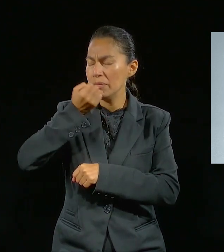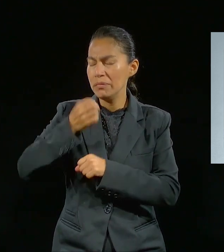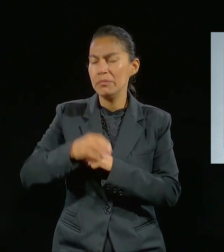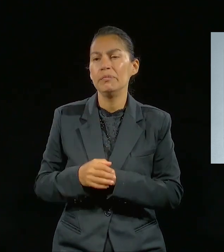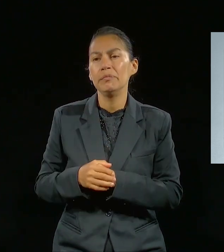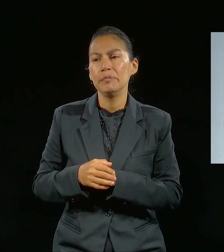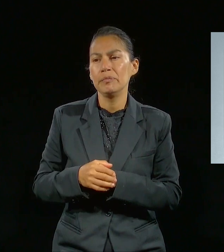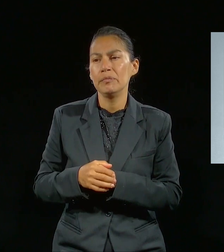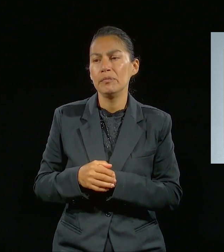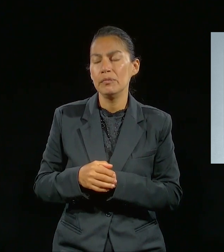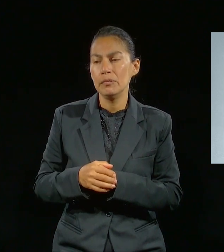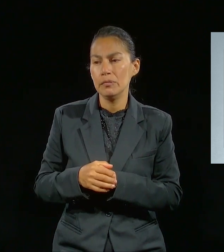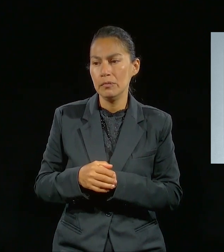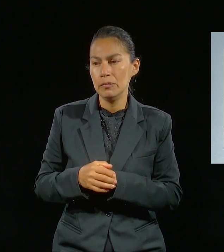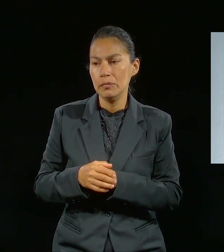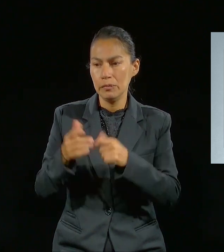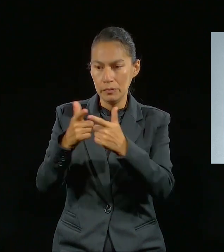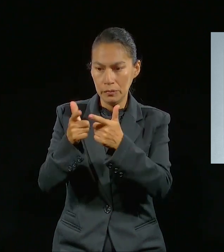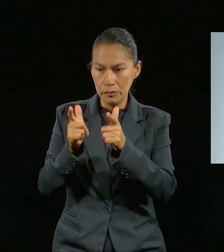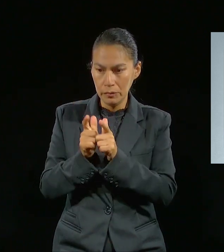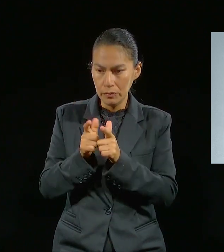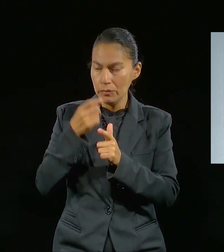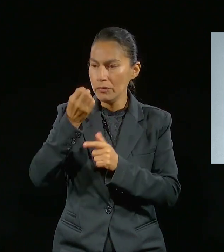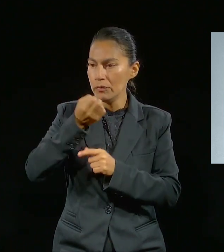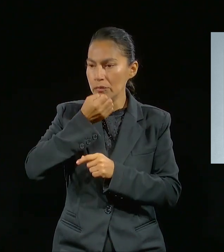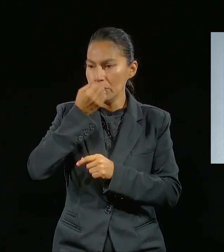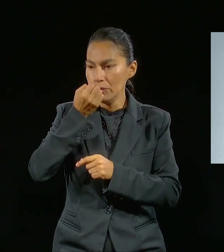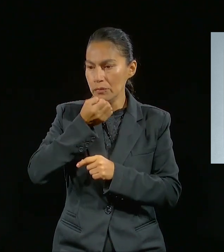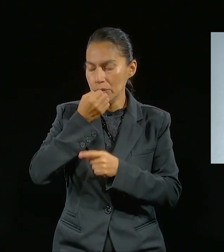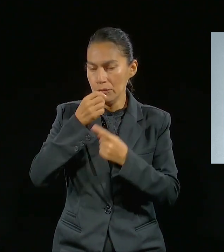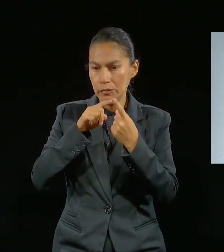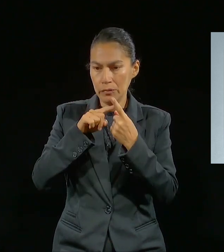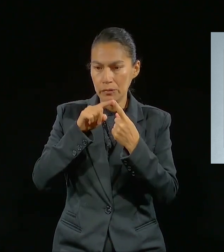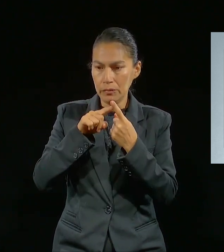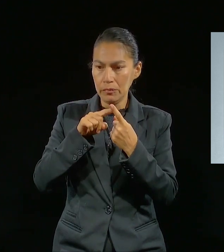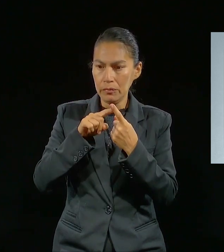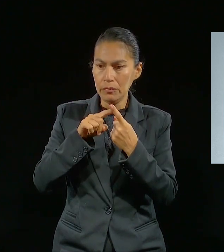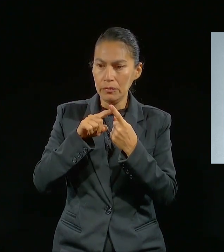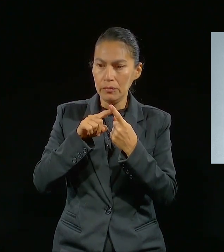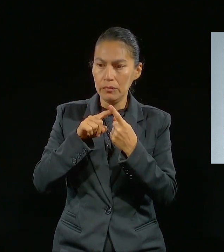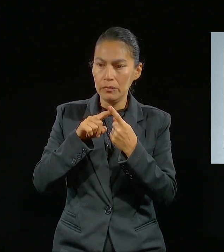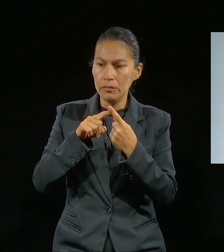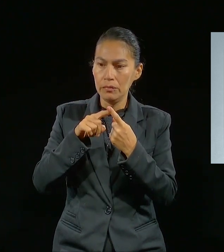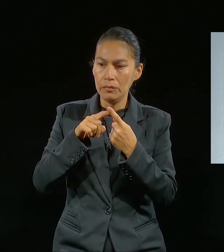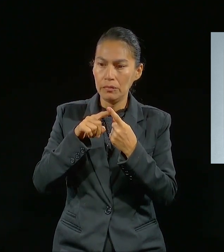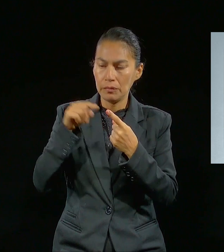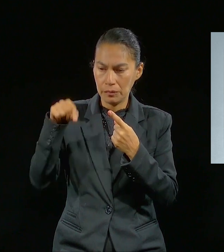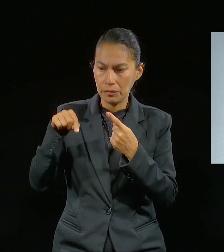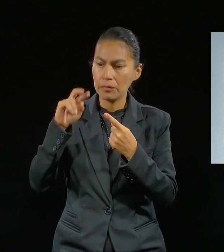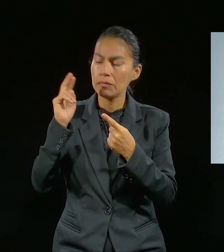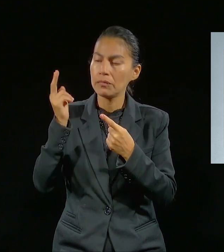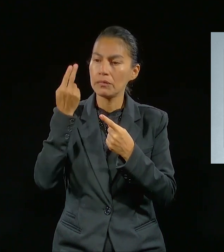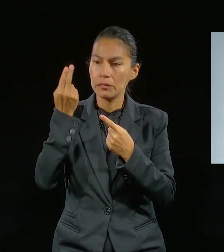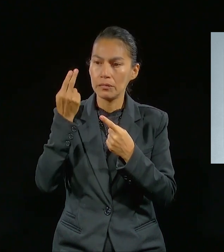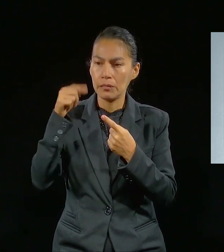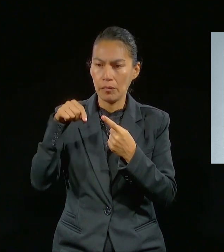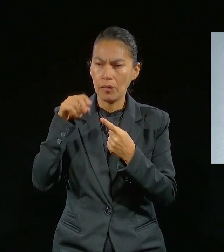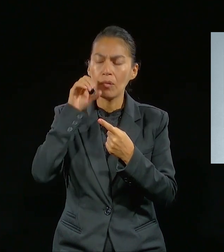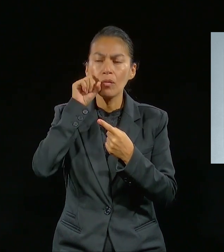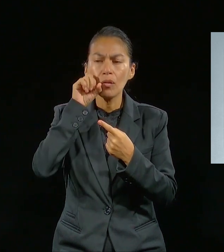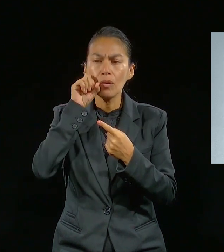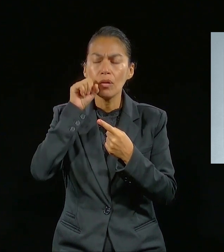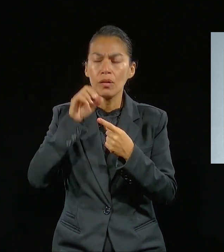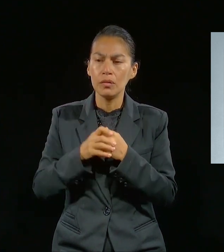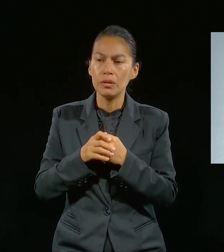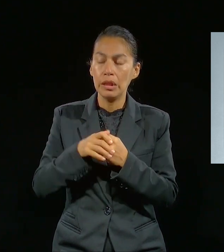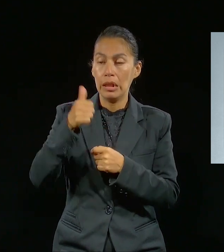oro. Participo en los grupos de oración. Tengo un grupo de oración de la capellanía de aquí